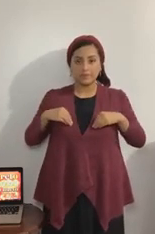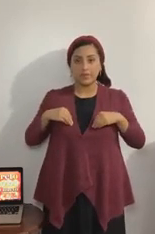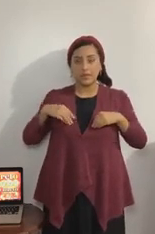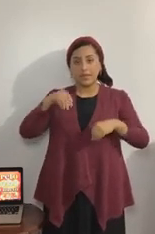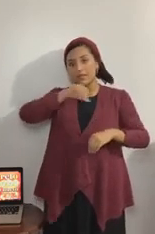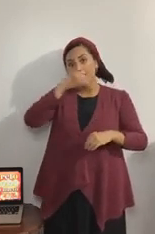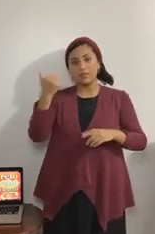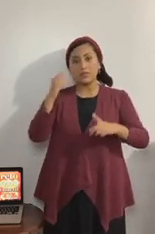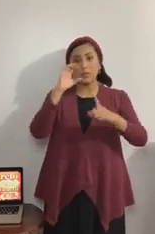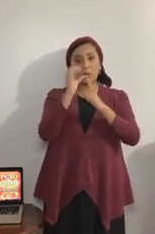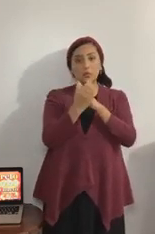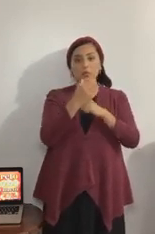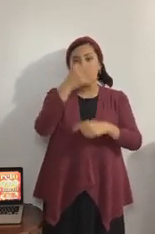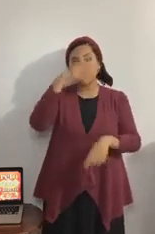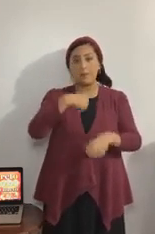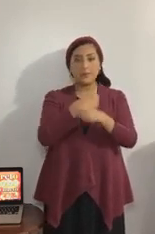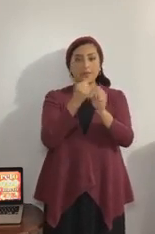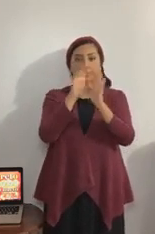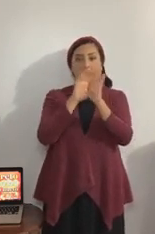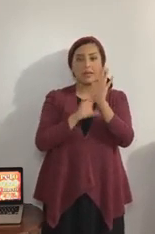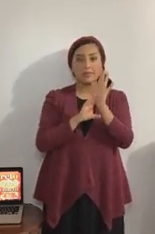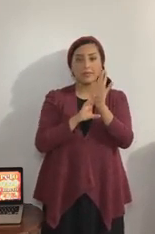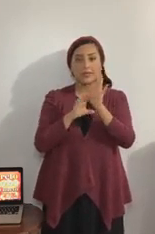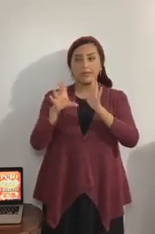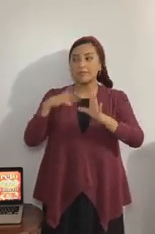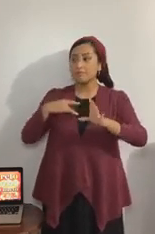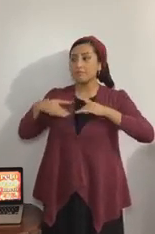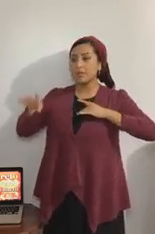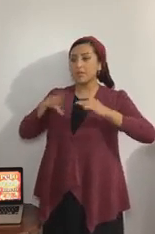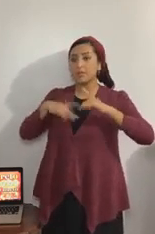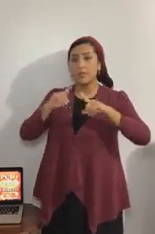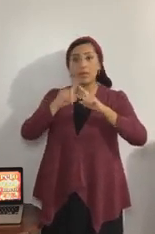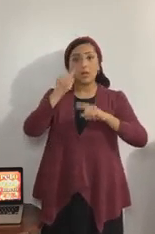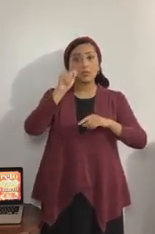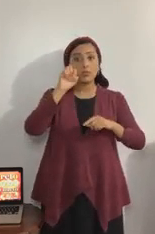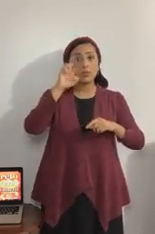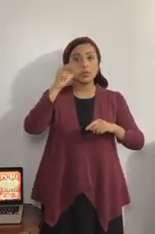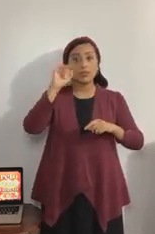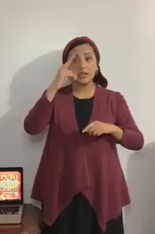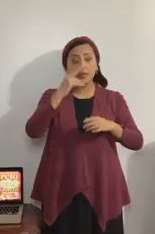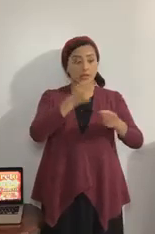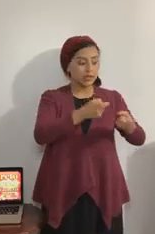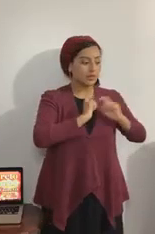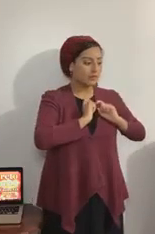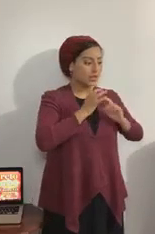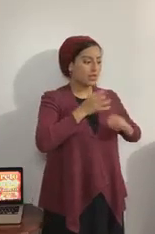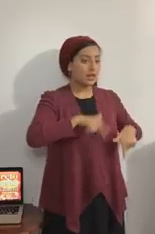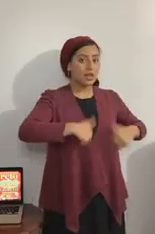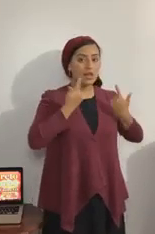que no llevan más que a camino de muerte. La Torah de Yahweh da vida, porque Yahshua es la Torah